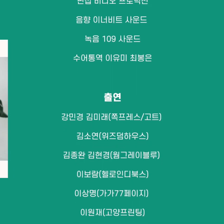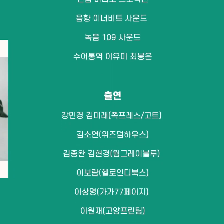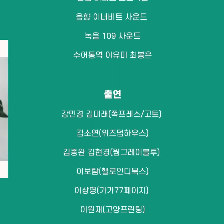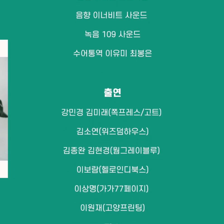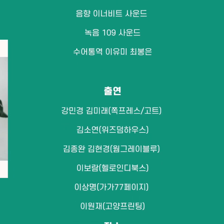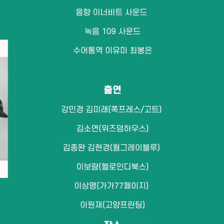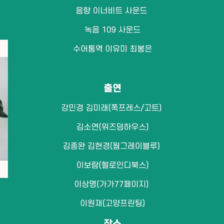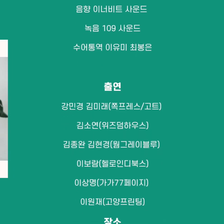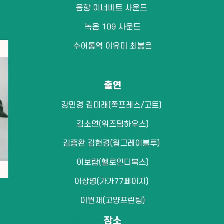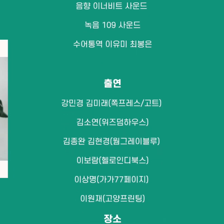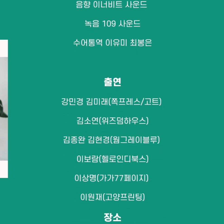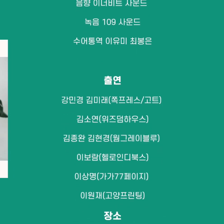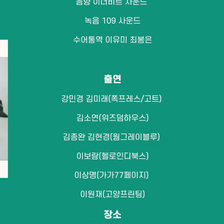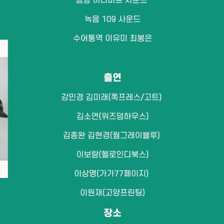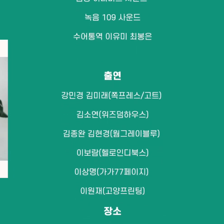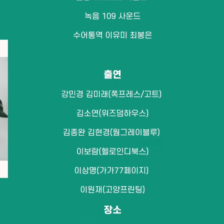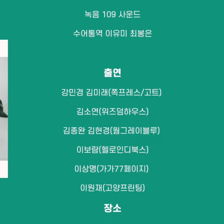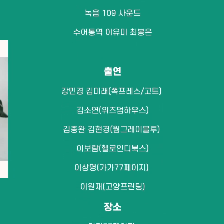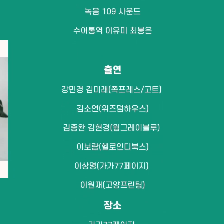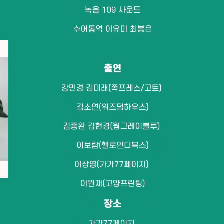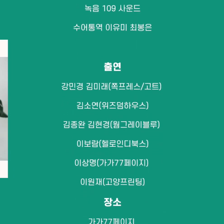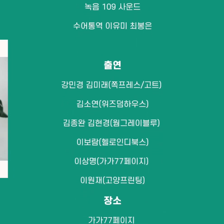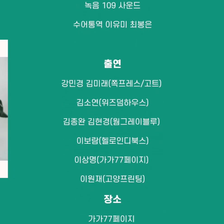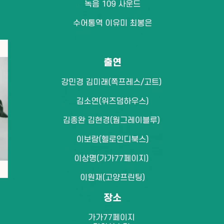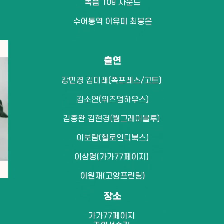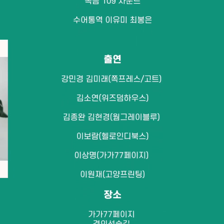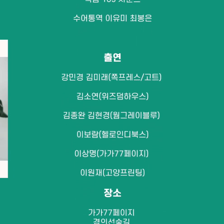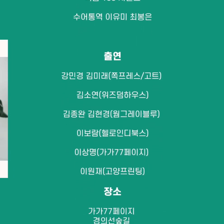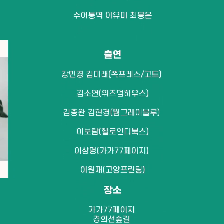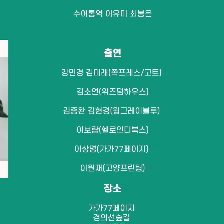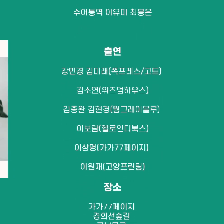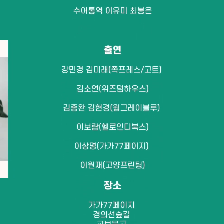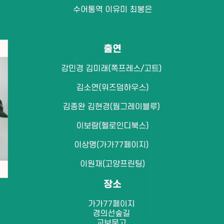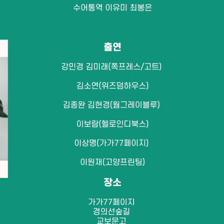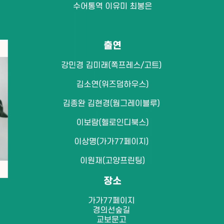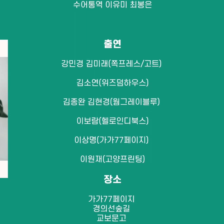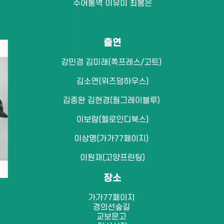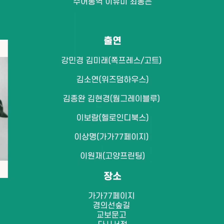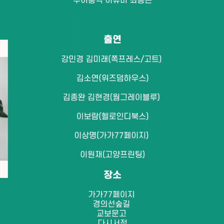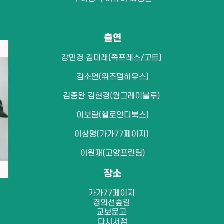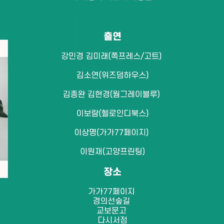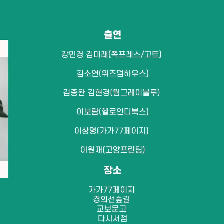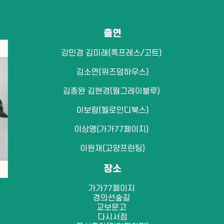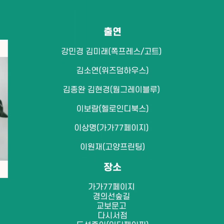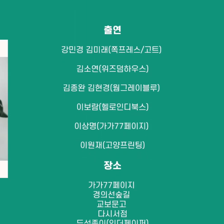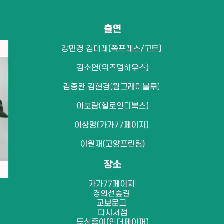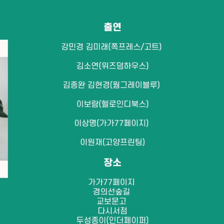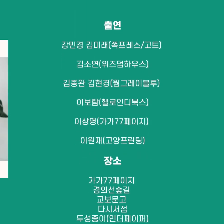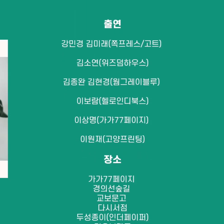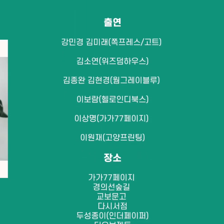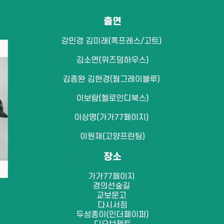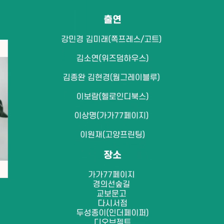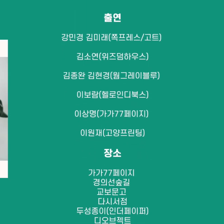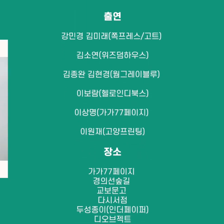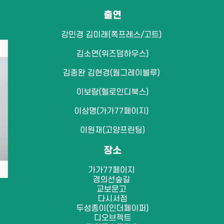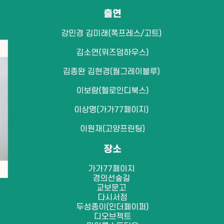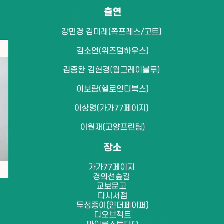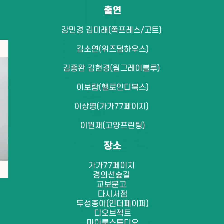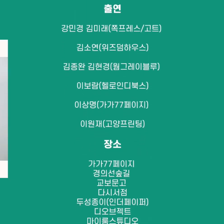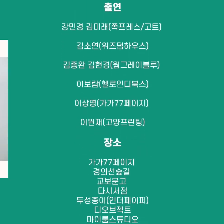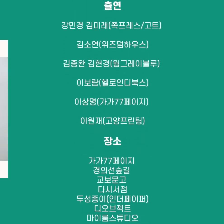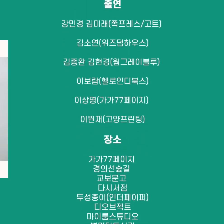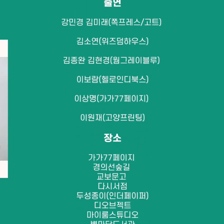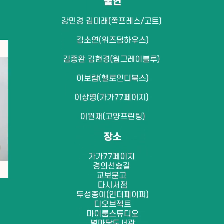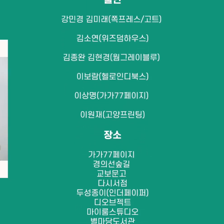하거든요. 그냥 저희가 좋아하는 거를 좋아하는 사람들에게는 무엇보다 매력적인 서점으로 다가올 거고,